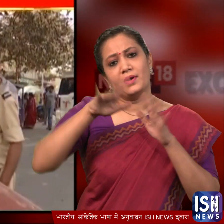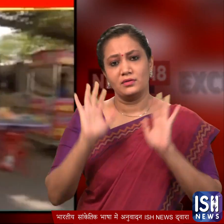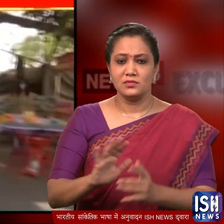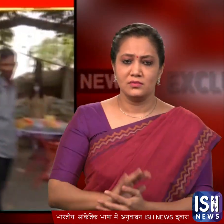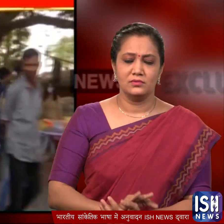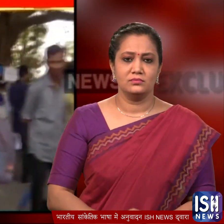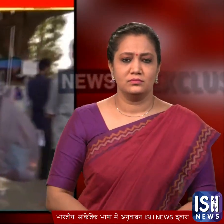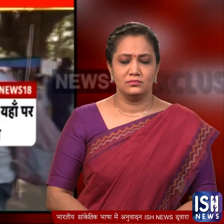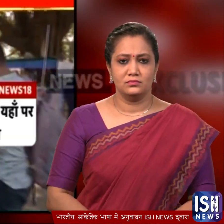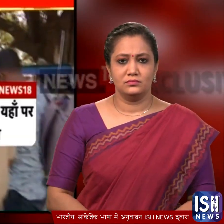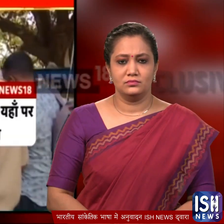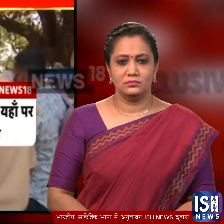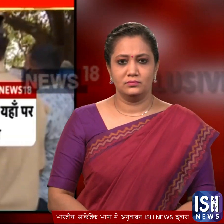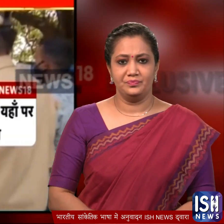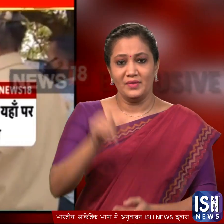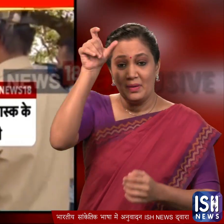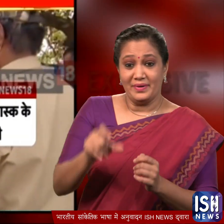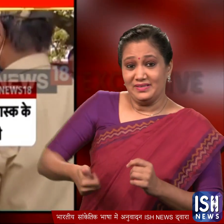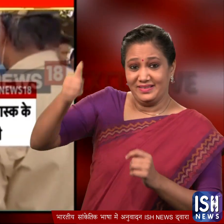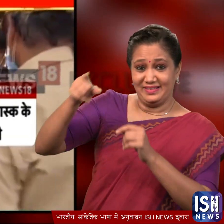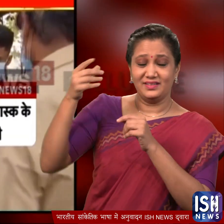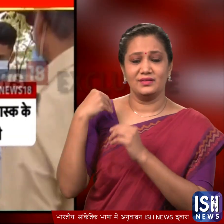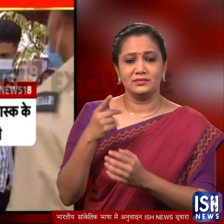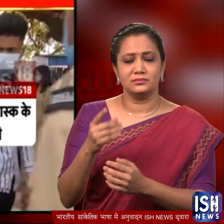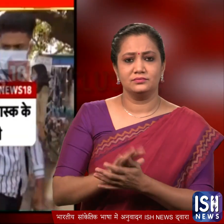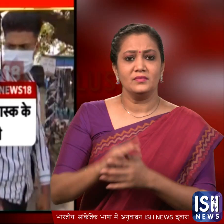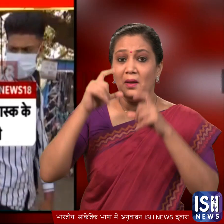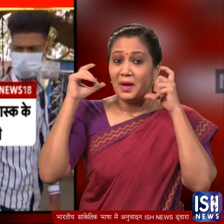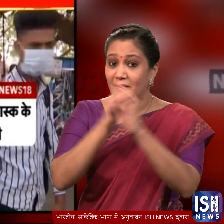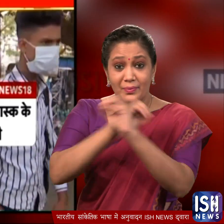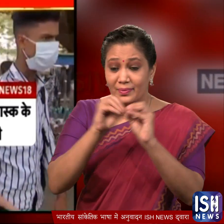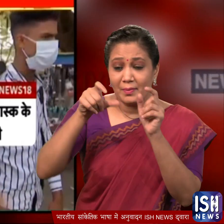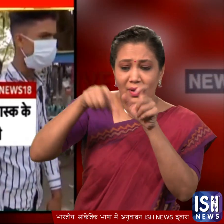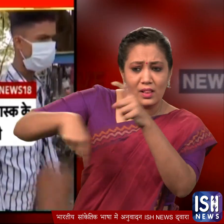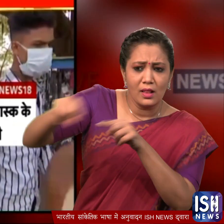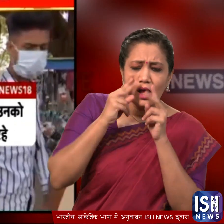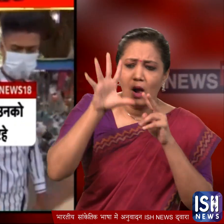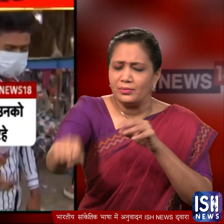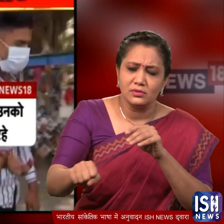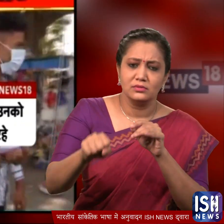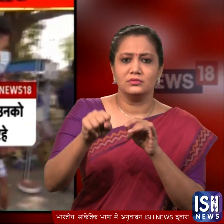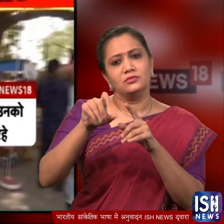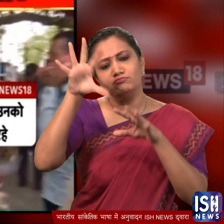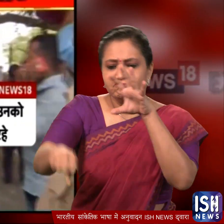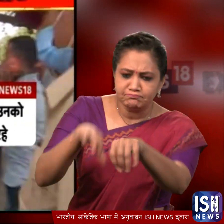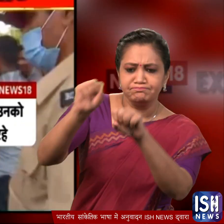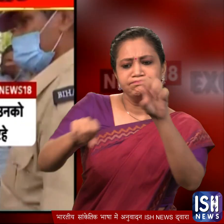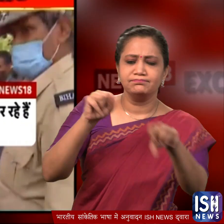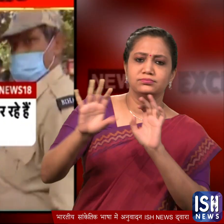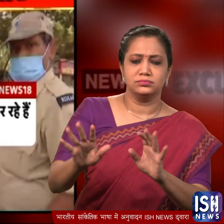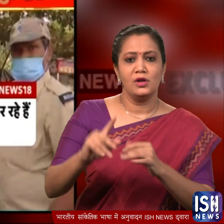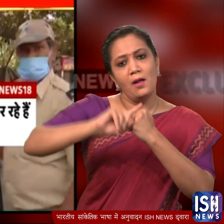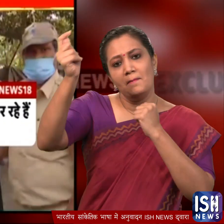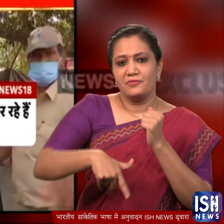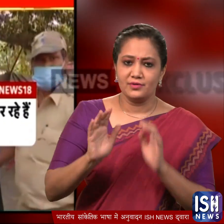आए। जो मजिस्ट्रेट यहाँ पर तैनात हैं वो बिना मास्क के जो भी चल रहे हैं उनको पकड़ रहे